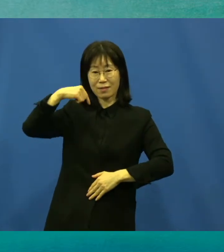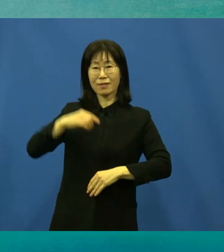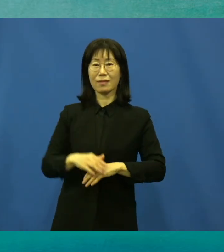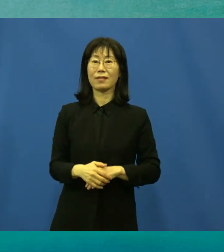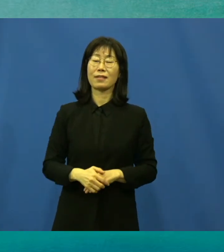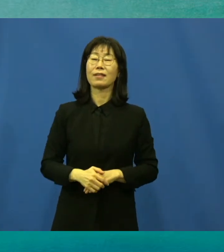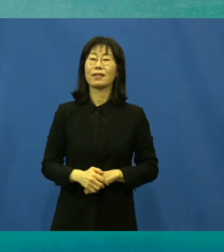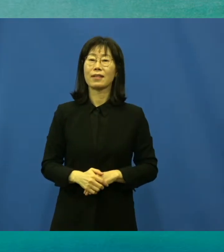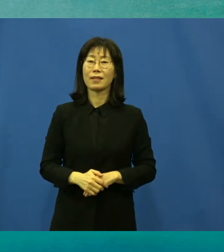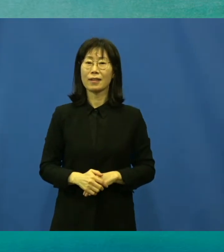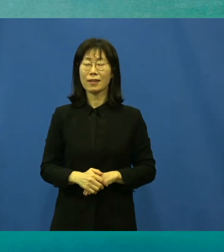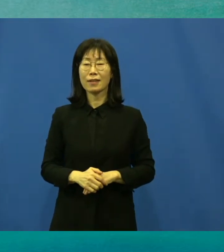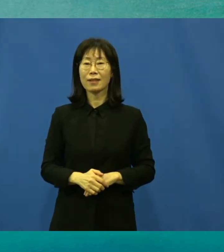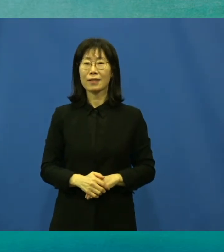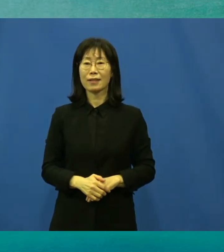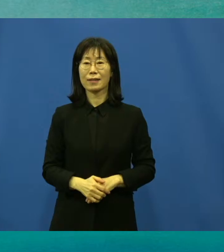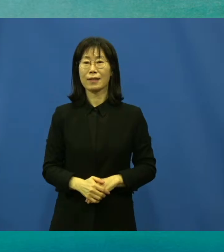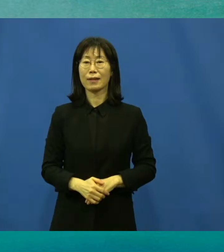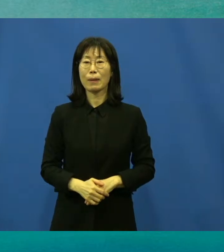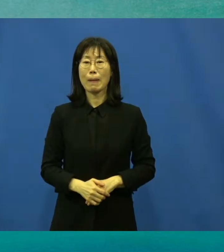시간이 멈춘 것 같습니다.